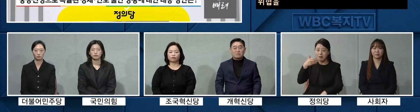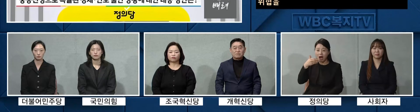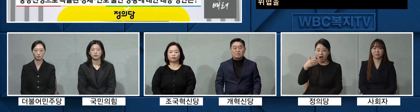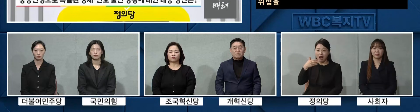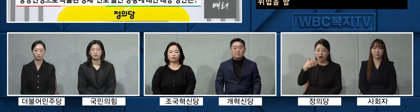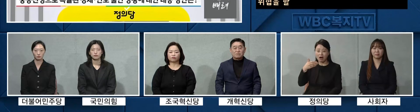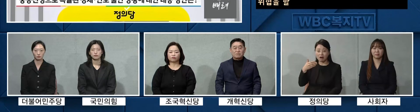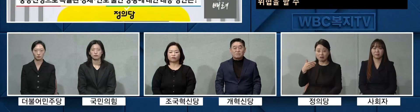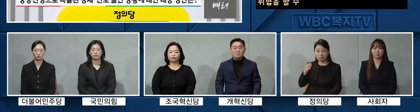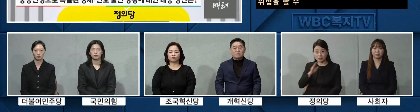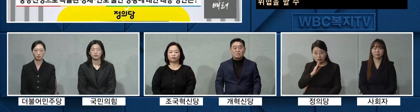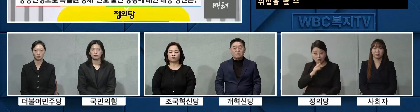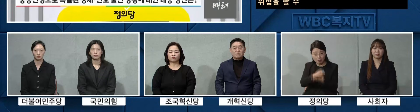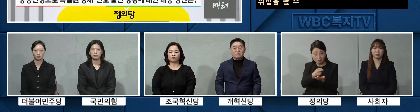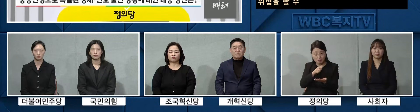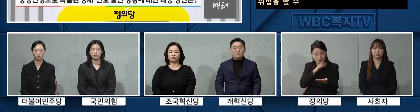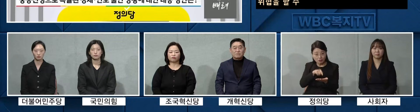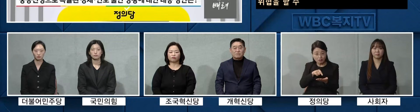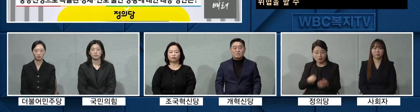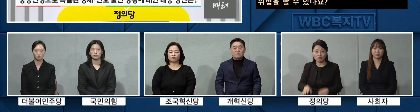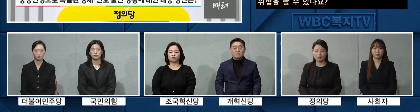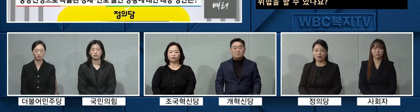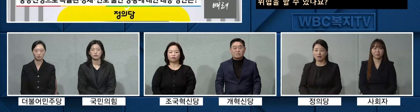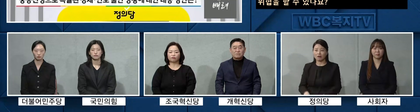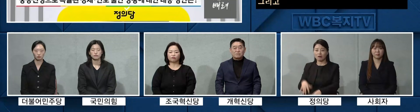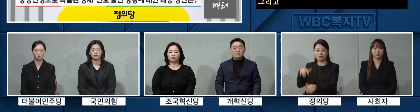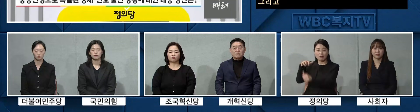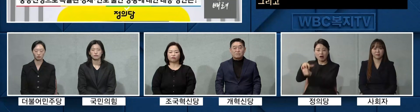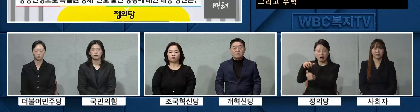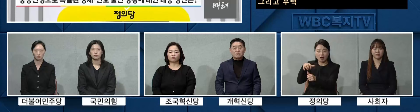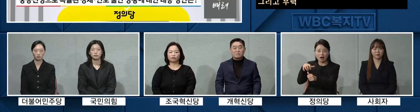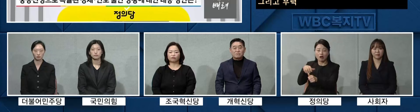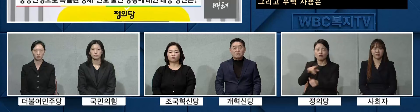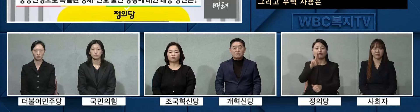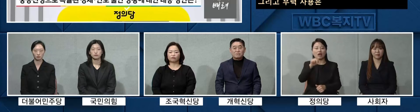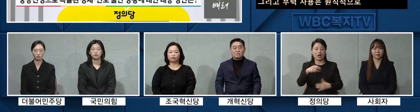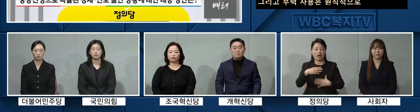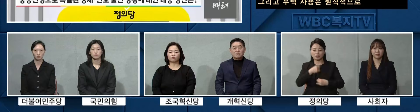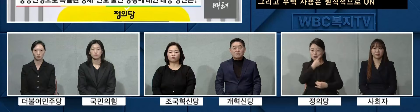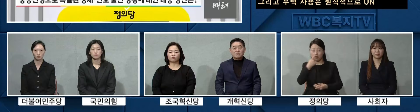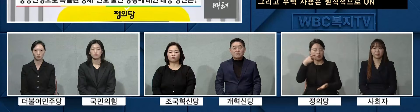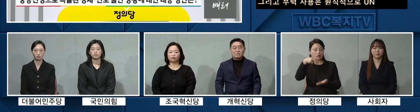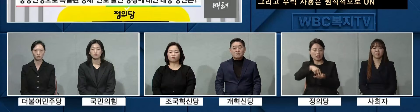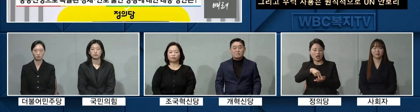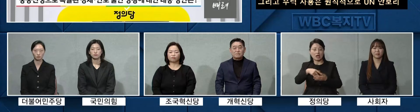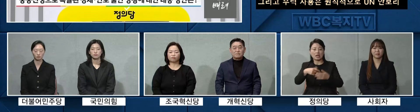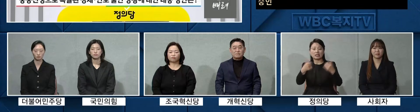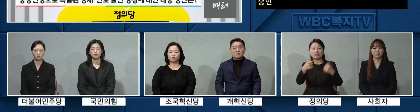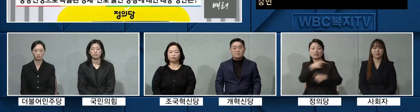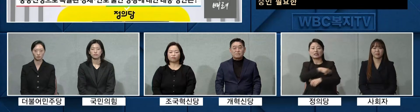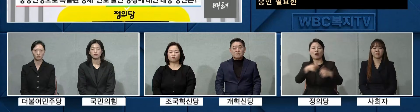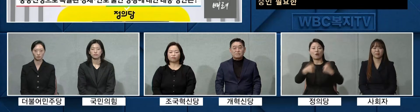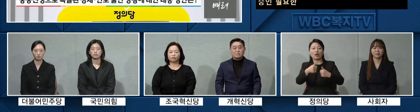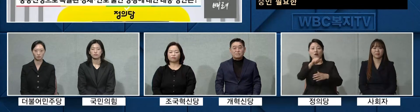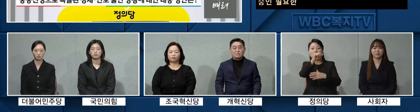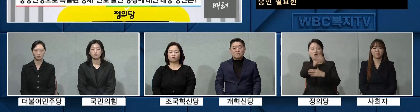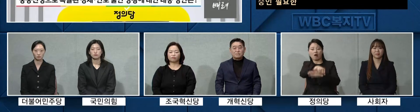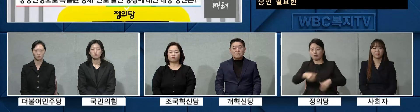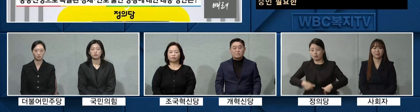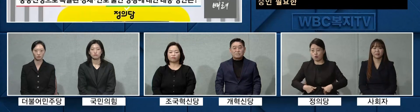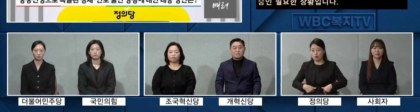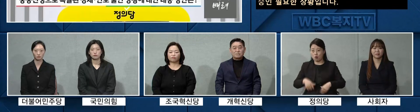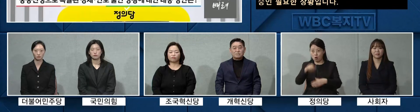그리고 무력 사용은 원칙적으로 유엔 안보리 승인 필요한 사항입니다. 그런데 승인을 받지